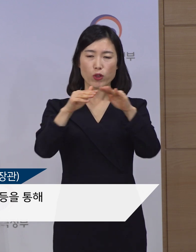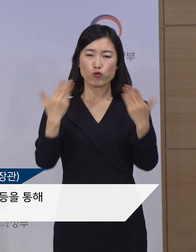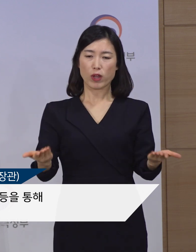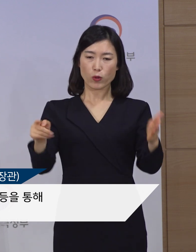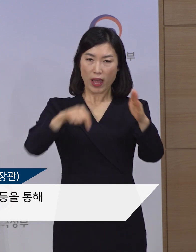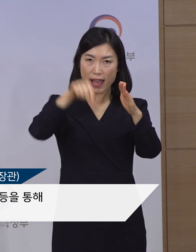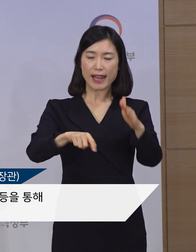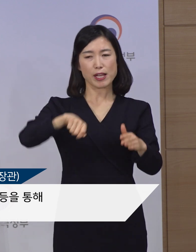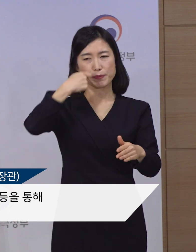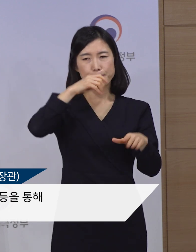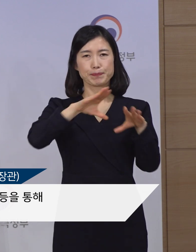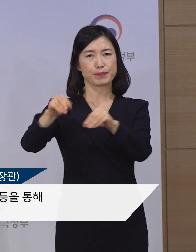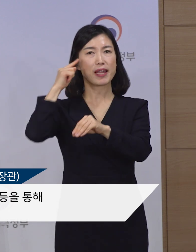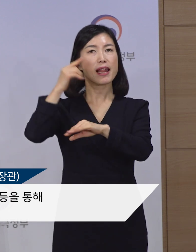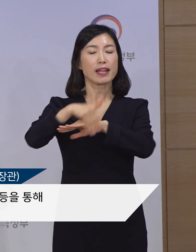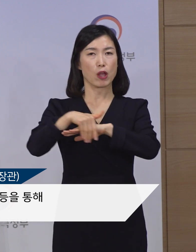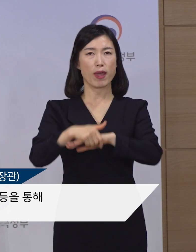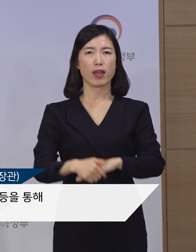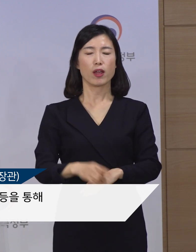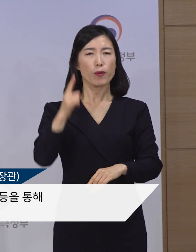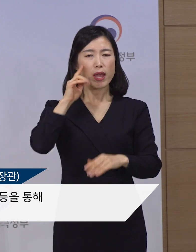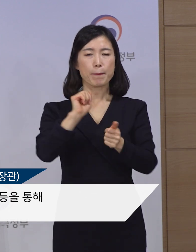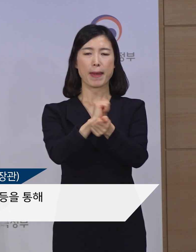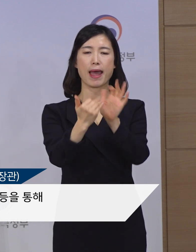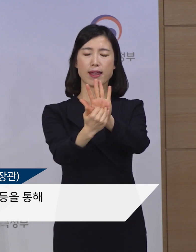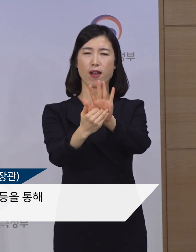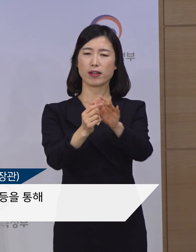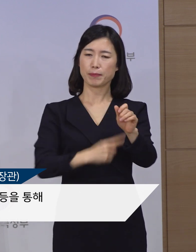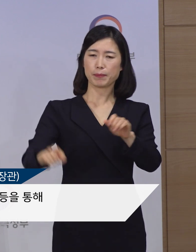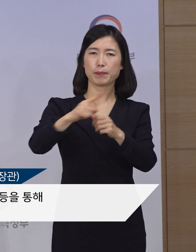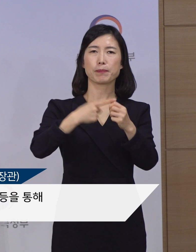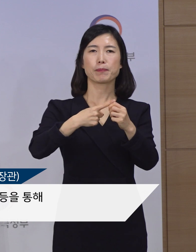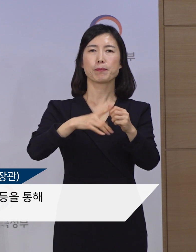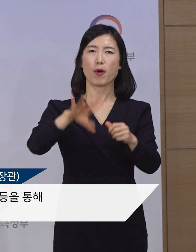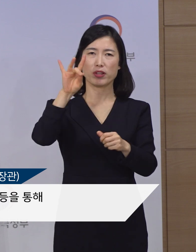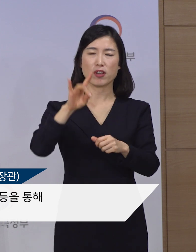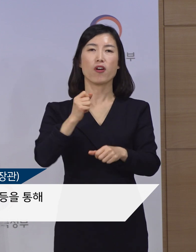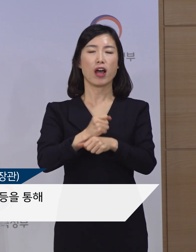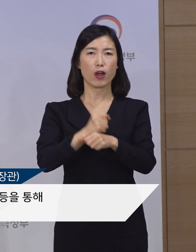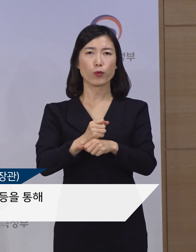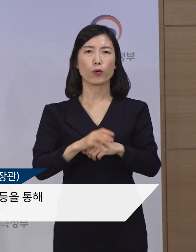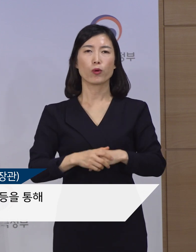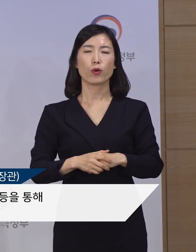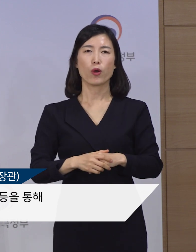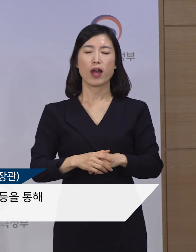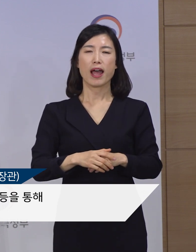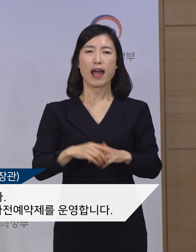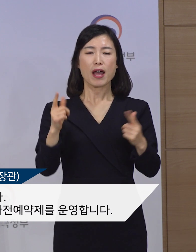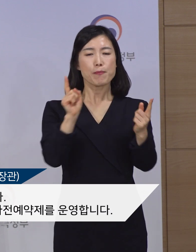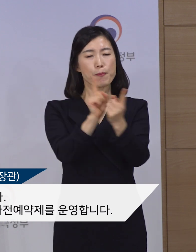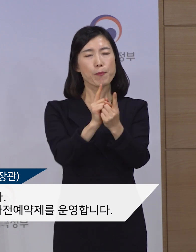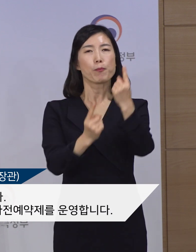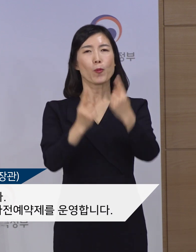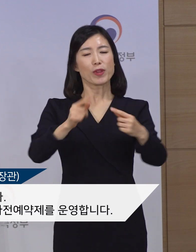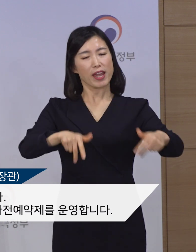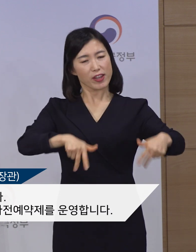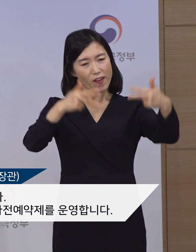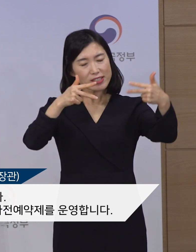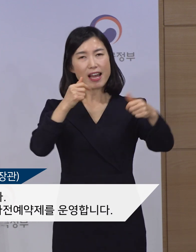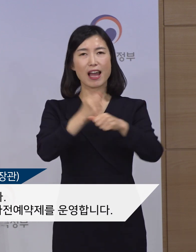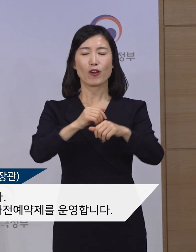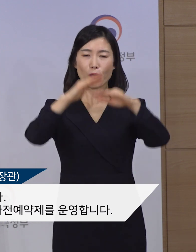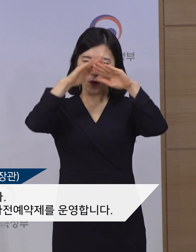방역을 우선하는 명제가 될 수 있도록 영상통화 등을 통해 안전하게 차례를 지내실 것을 권고합니다. 온라인